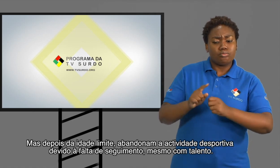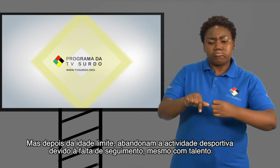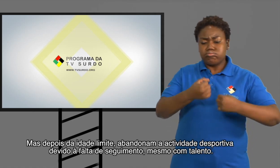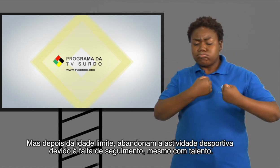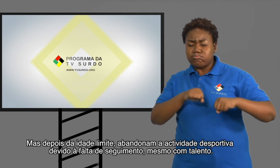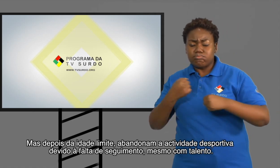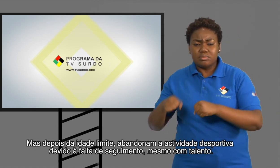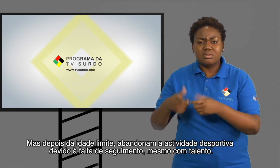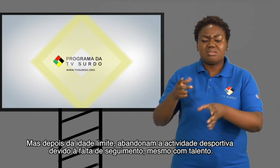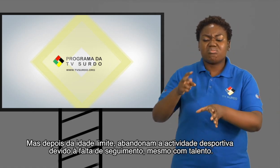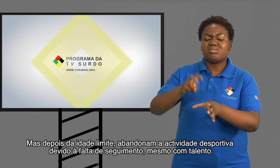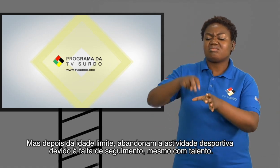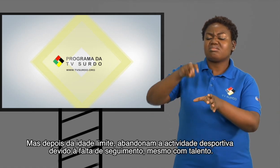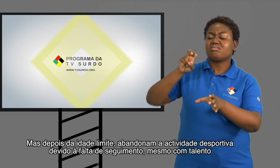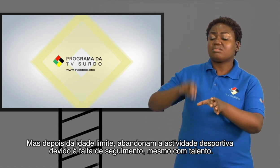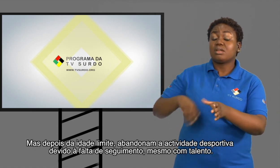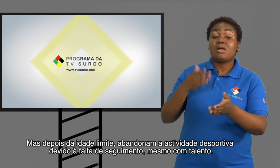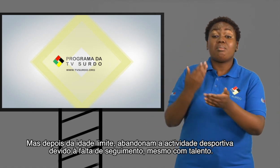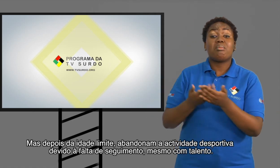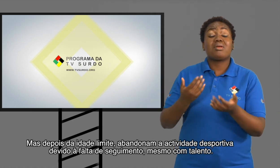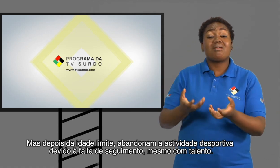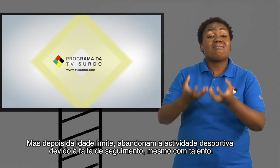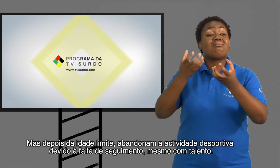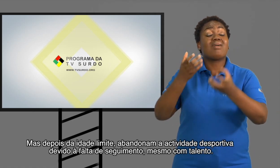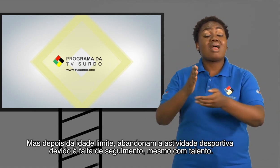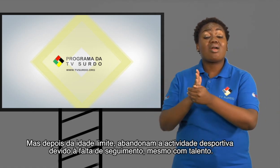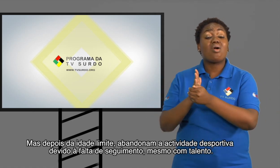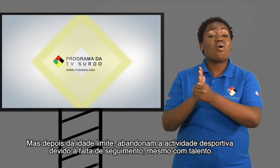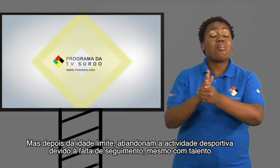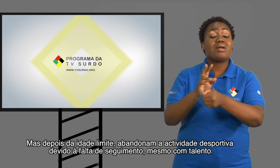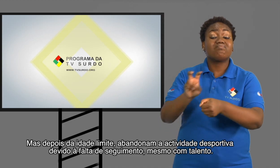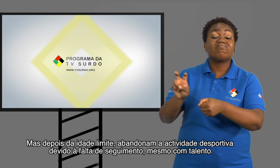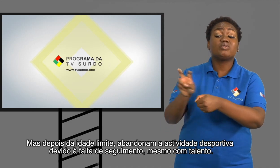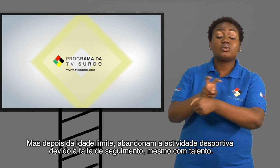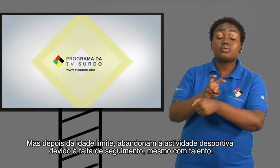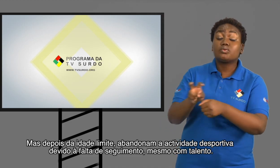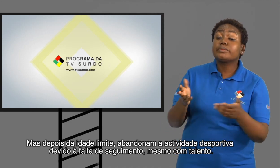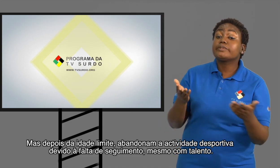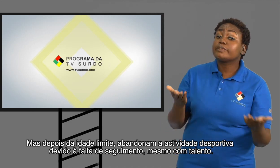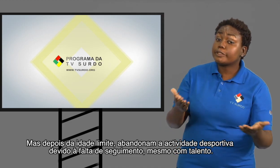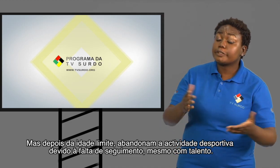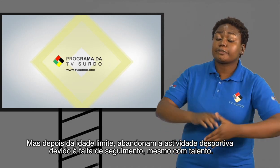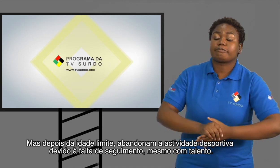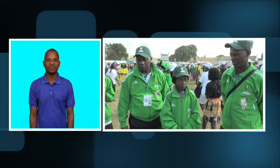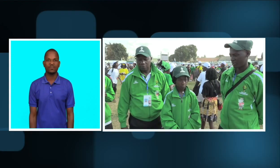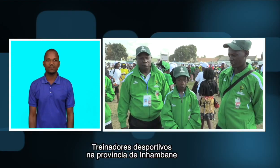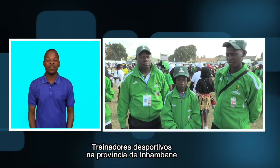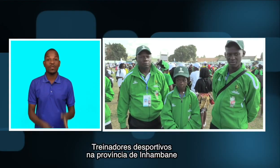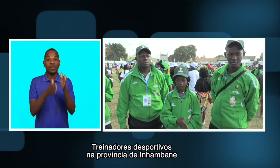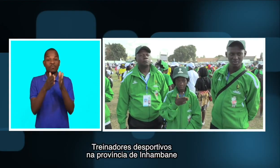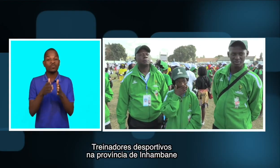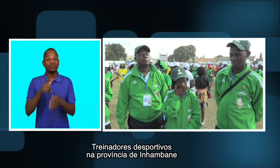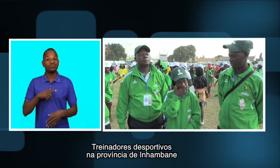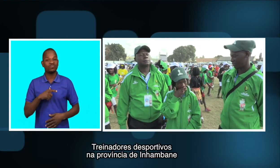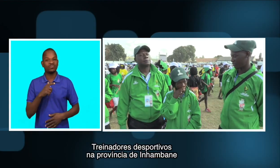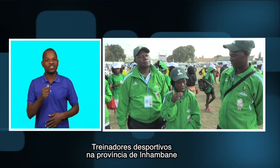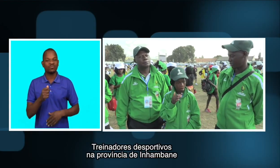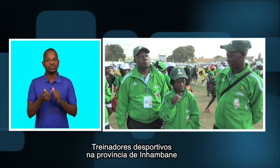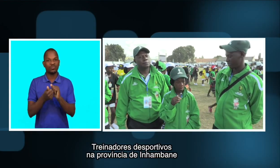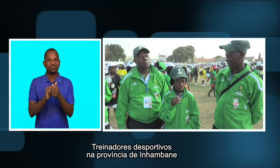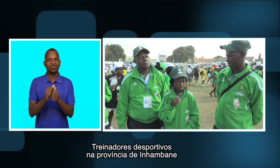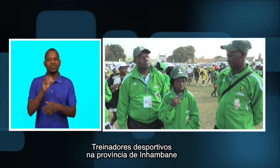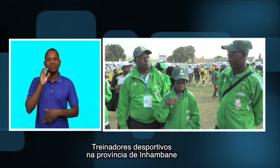data limite, abandonam a atividade esportiva devido à falta de seguimento, mesmo com talento. Treinadores